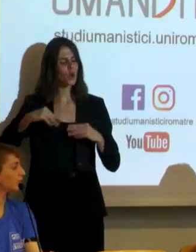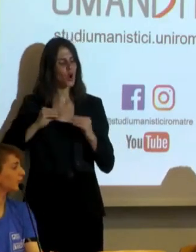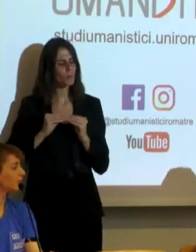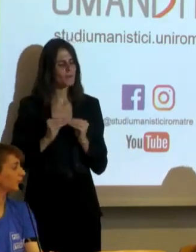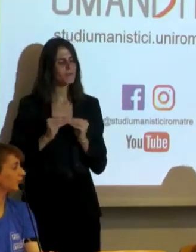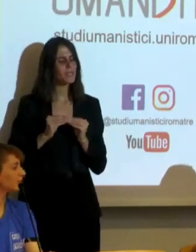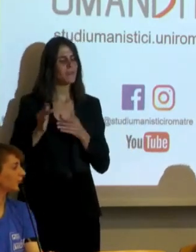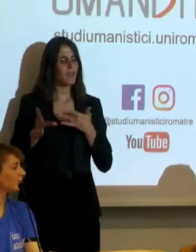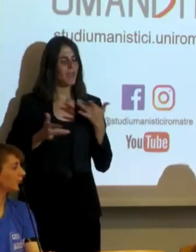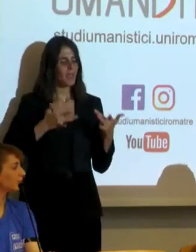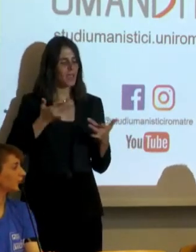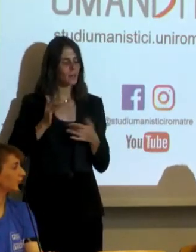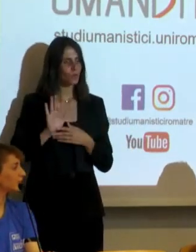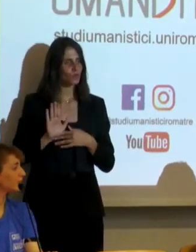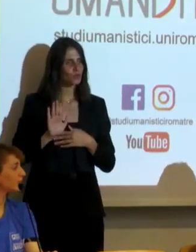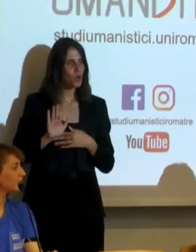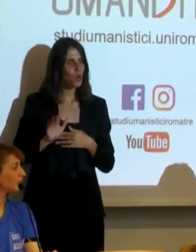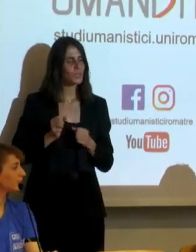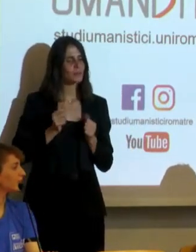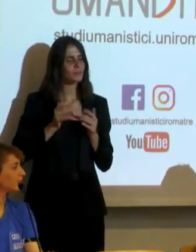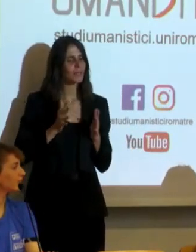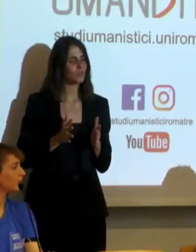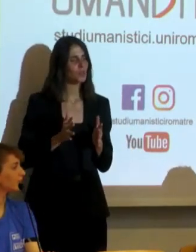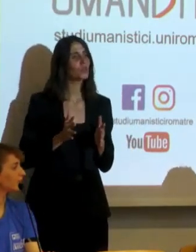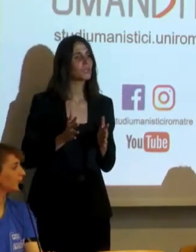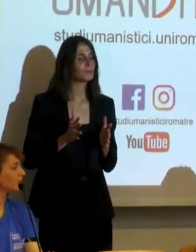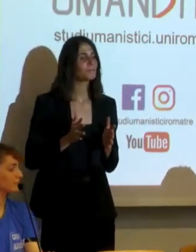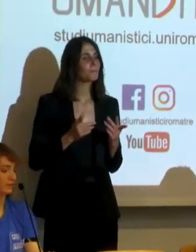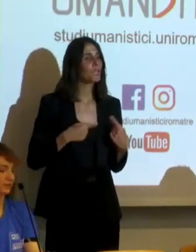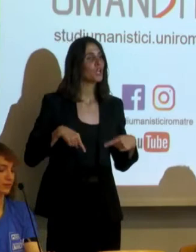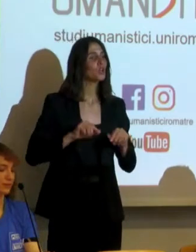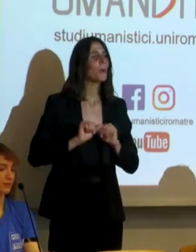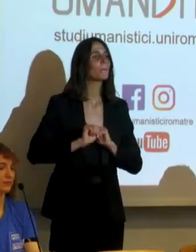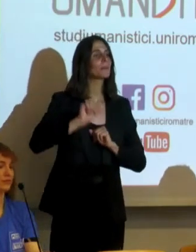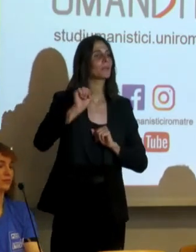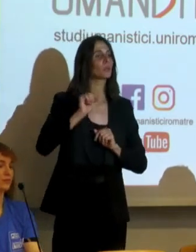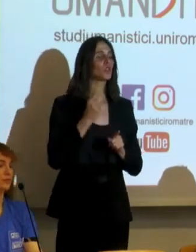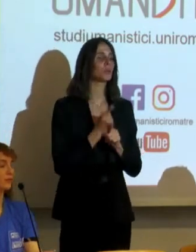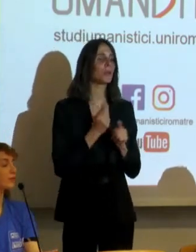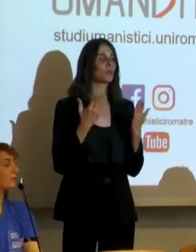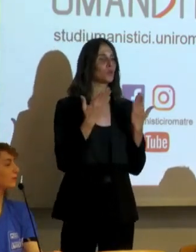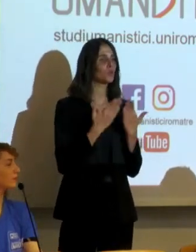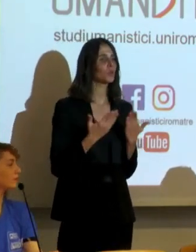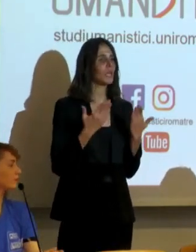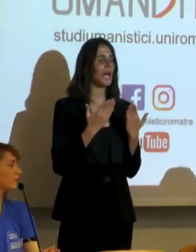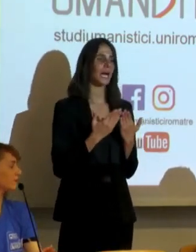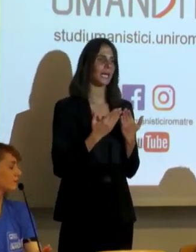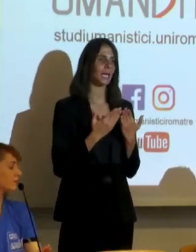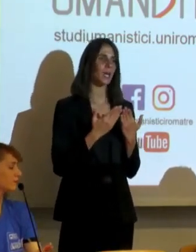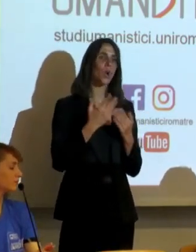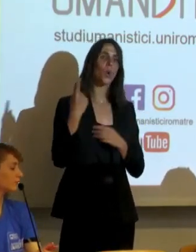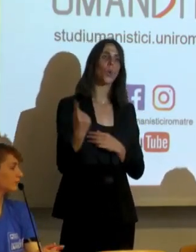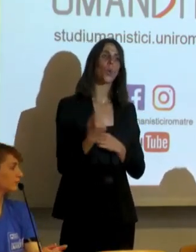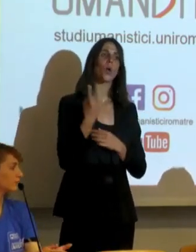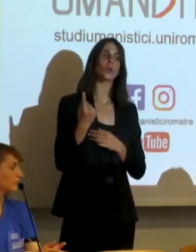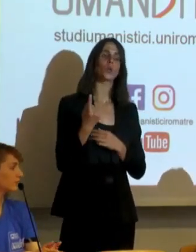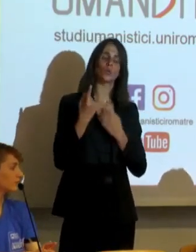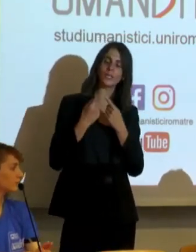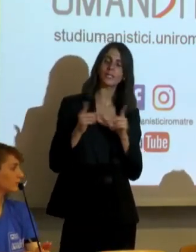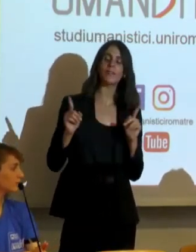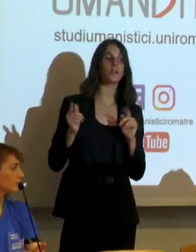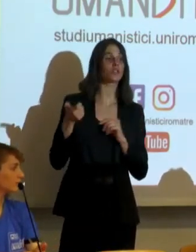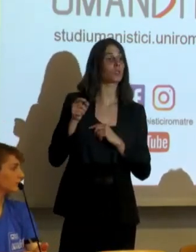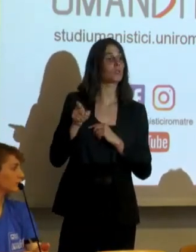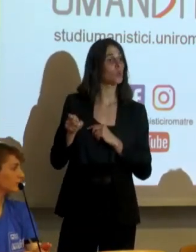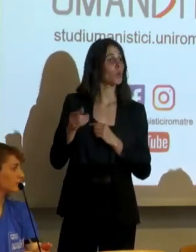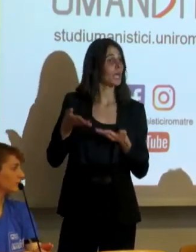le loro emozioni, le loro passioni, e prima di tutto dobbiamo studiare qualcuno di diverso da noi. Non c'è più, quelle persone